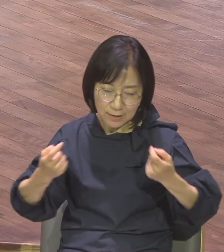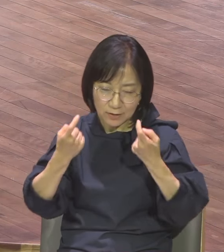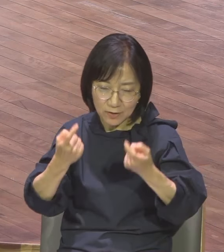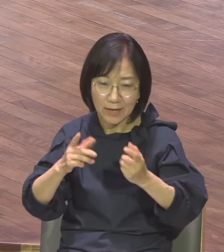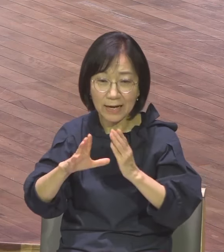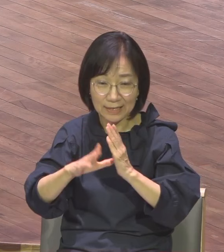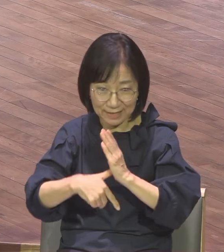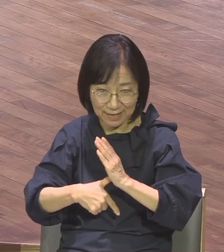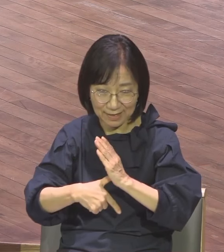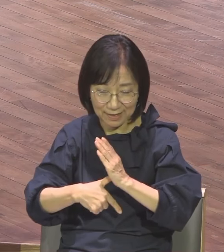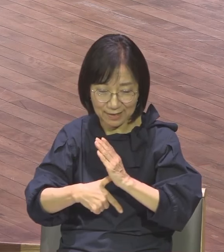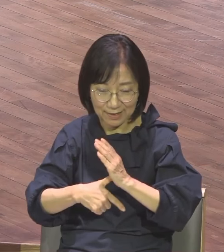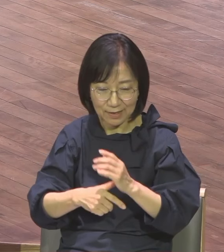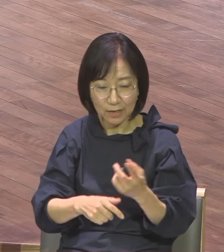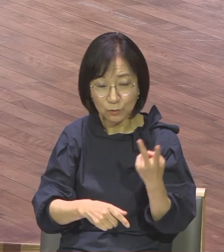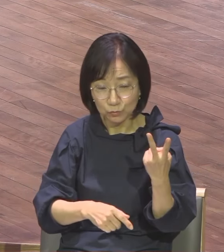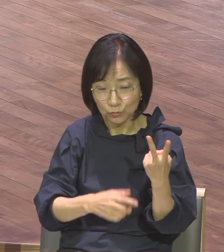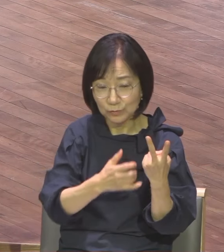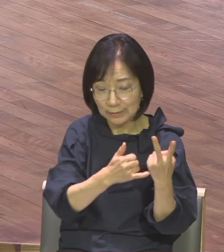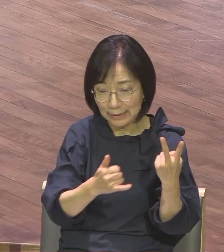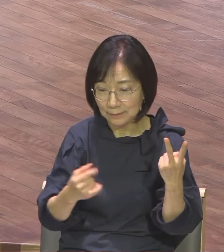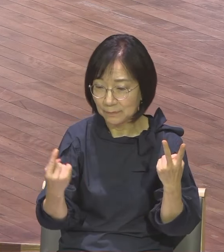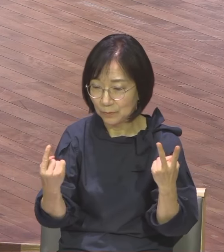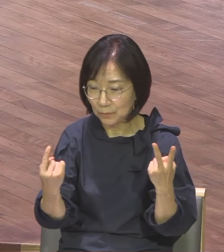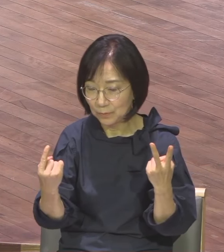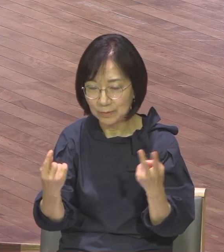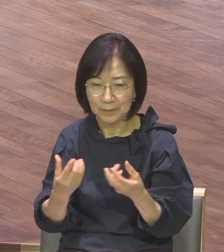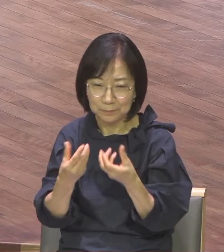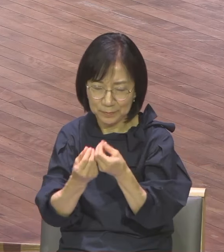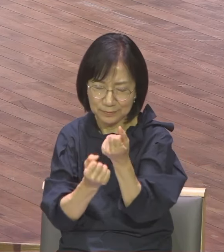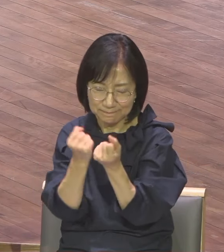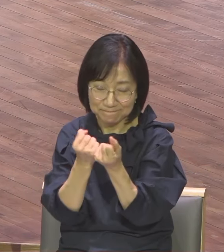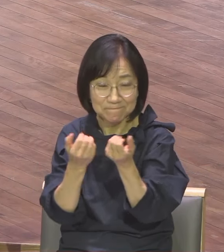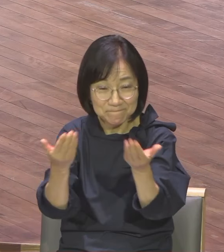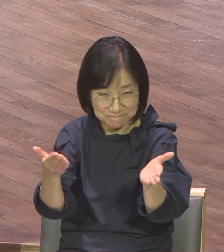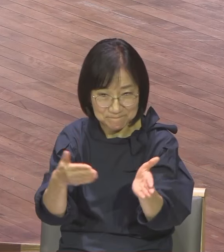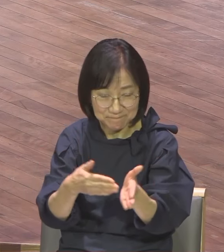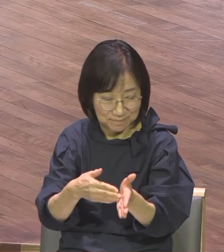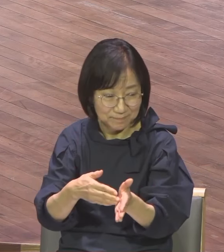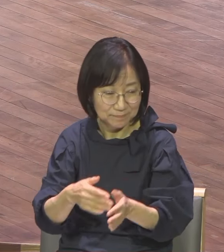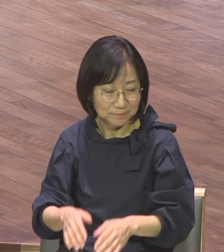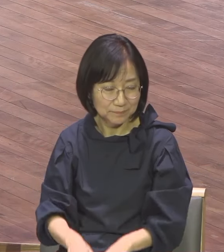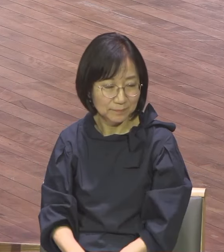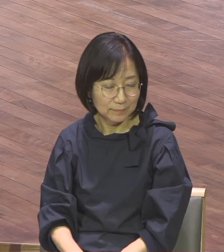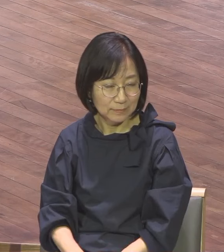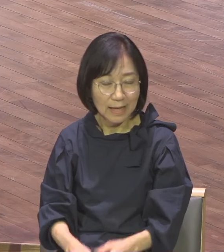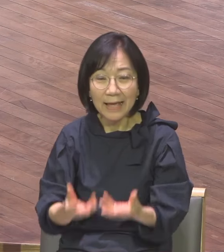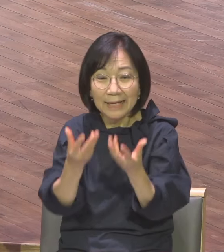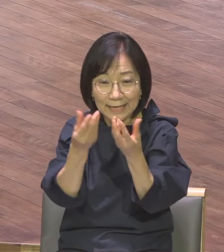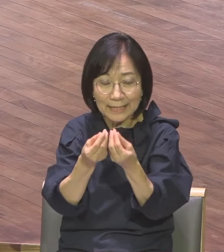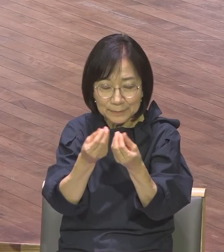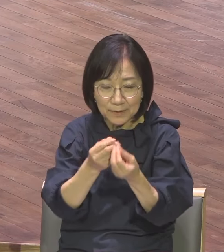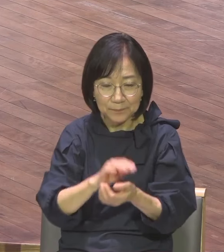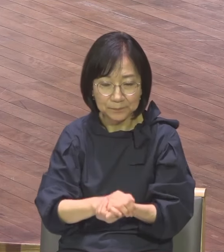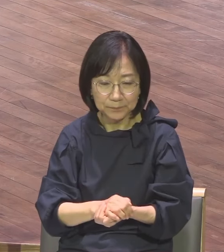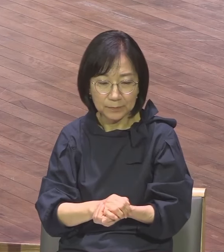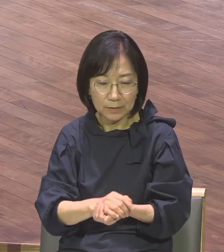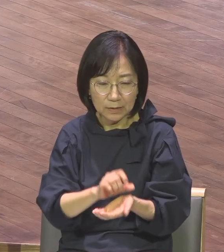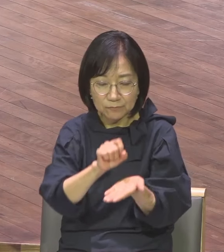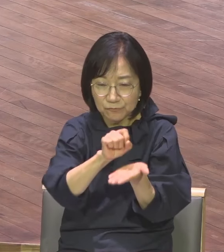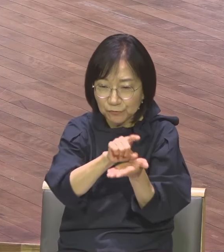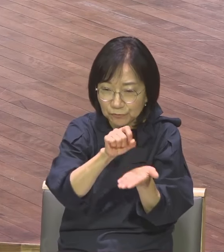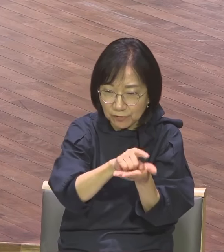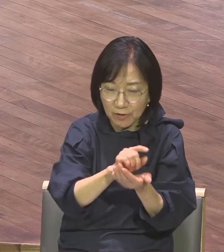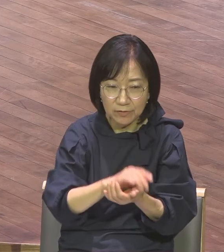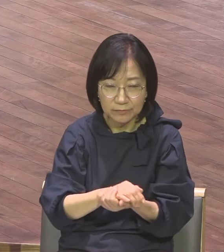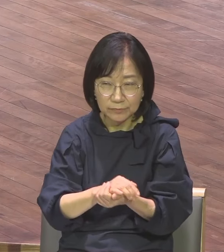서로 동반자, 서로 동반자. 축구나 배구나 야구, 농구 이런 단체 스포츠 경기를 보더라도 어느 특정 선수가